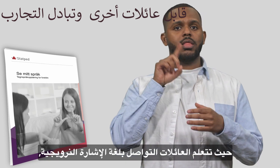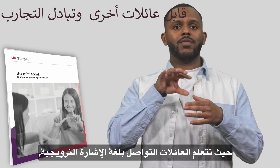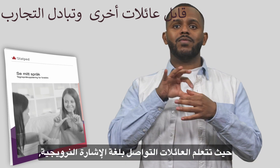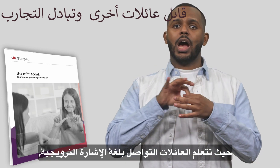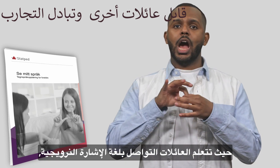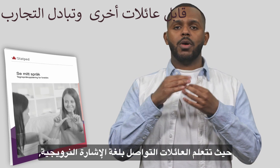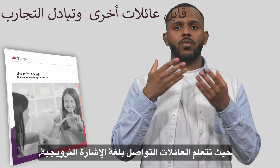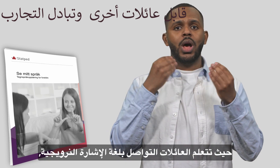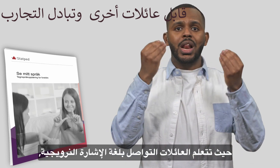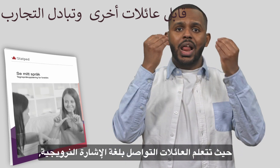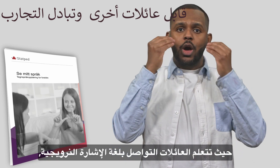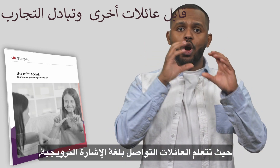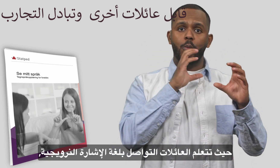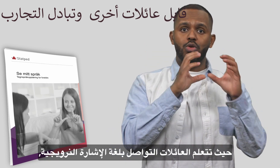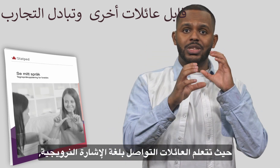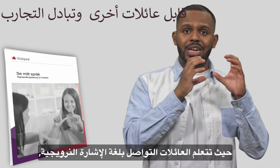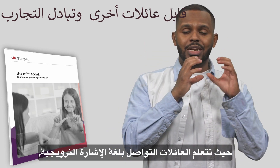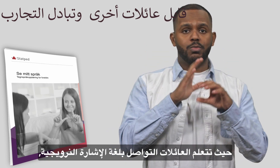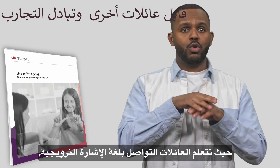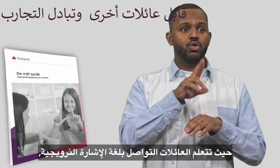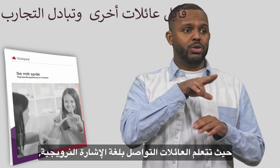حيث تتعلم العائلات التواصل بلغة الإشارة النرويجية،